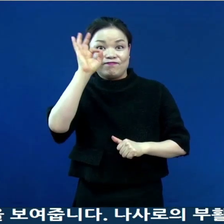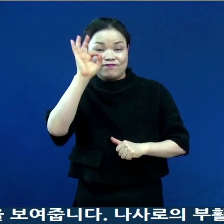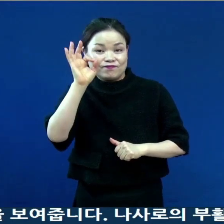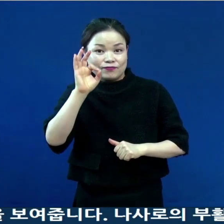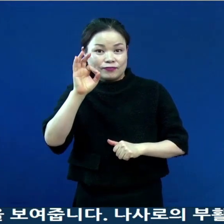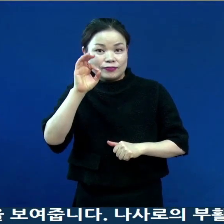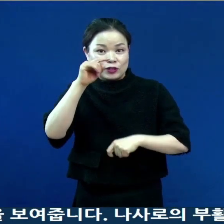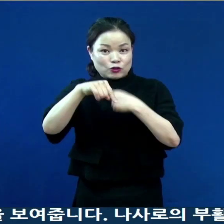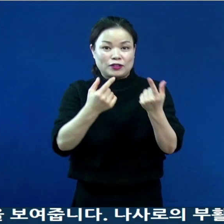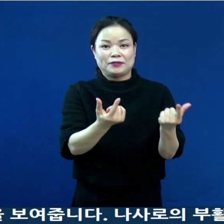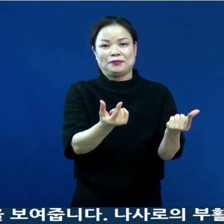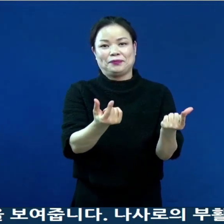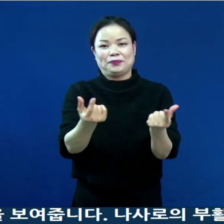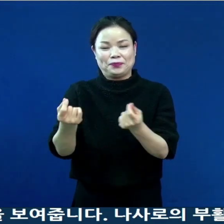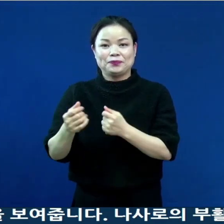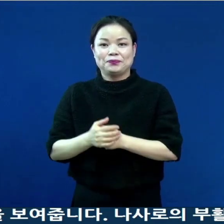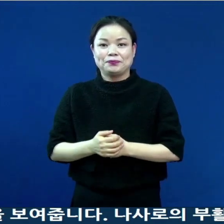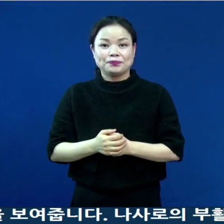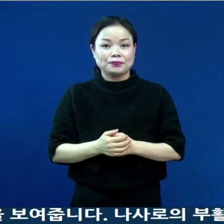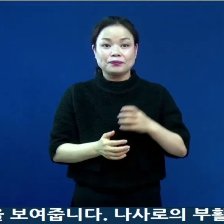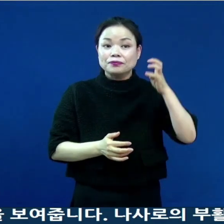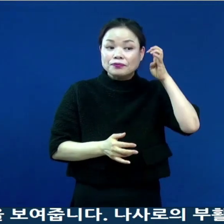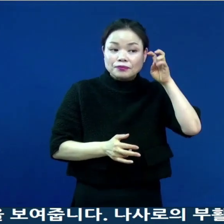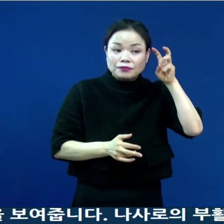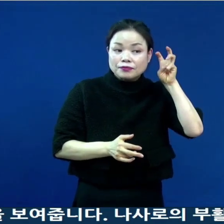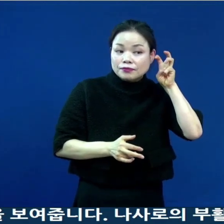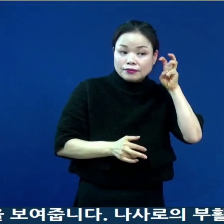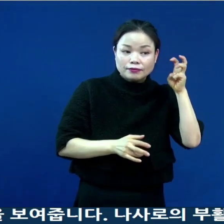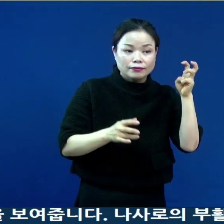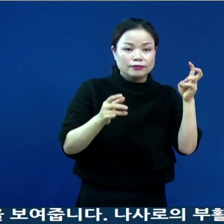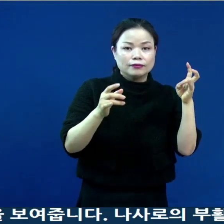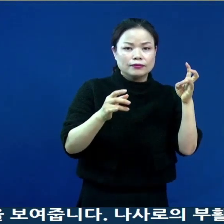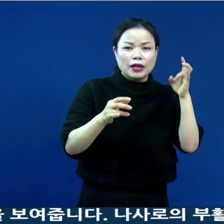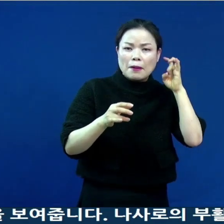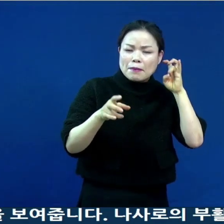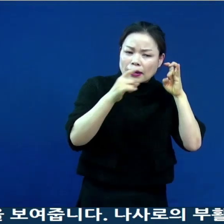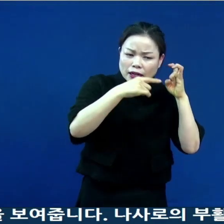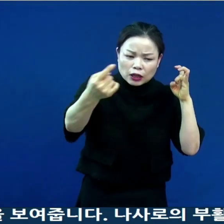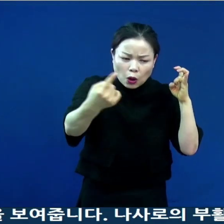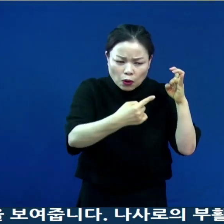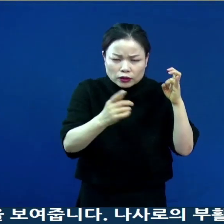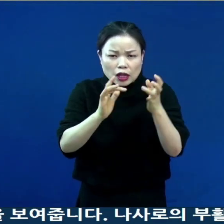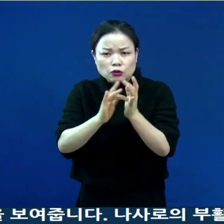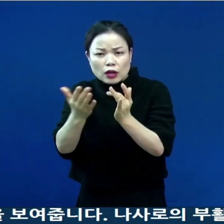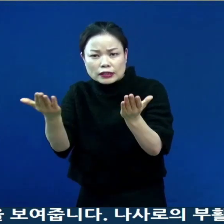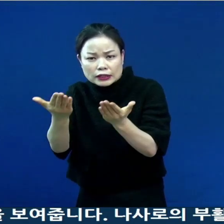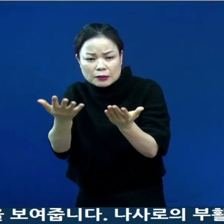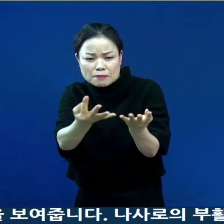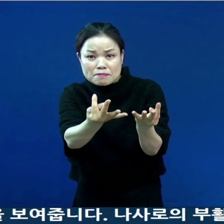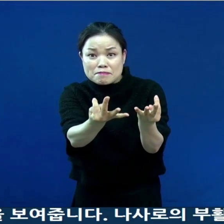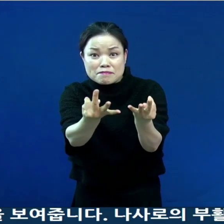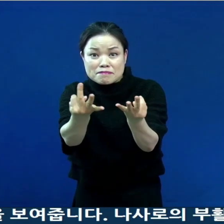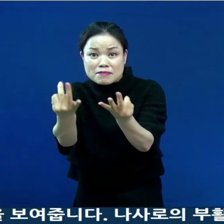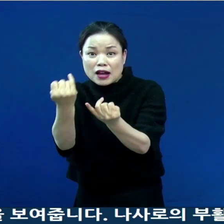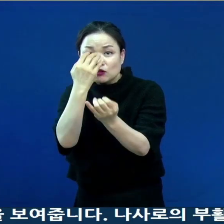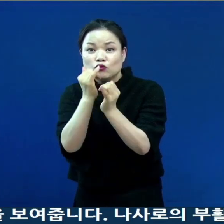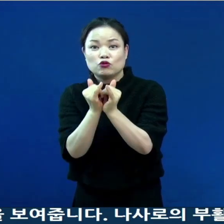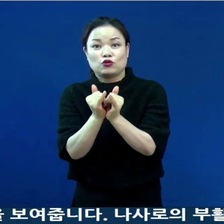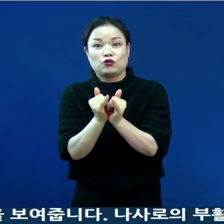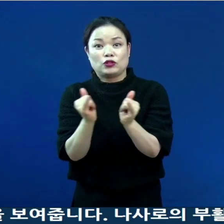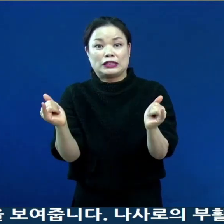같이 한번 읽겠습니다. 마리아에게 와서 예수께서 하신 일을 본 많은